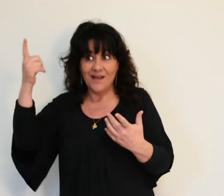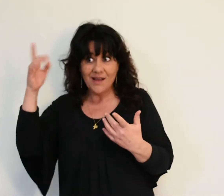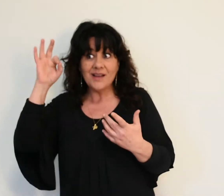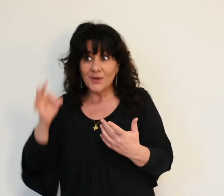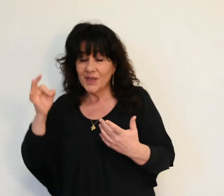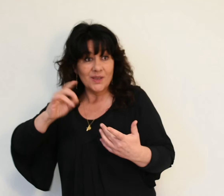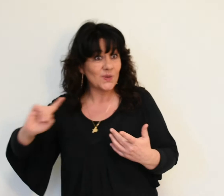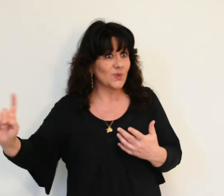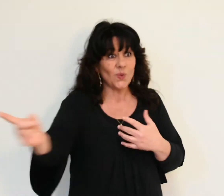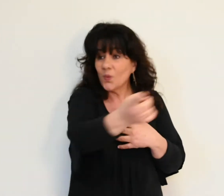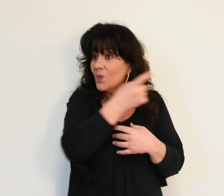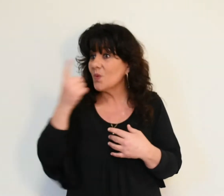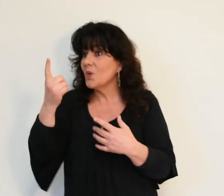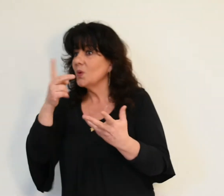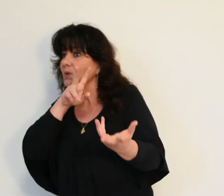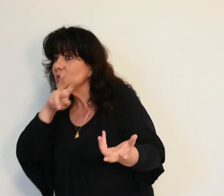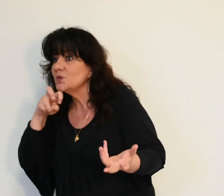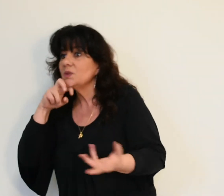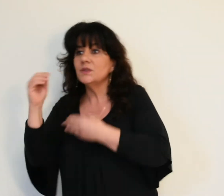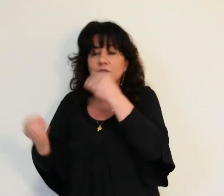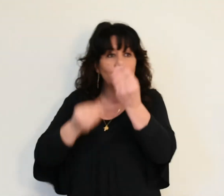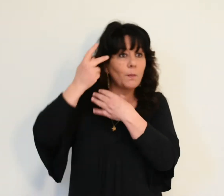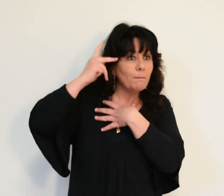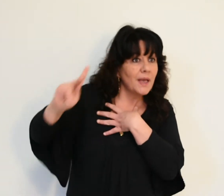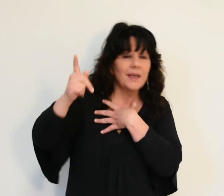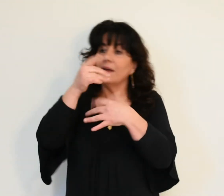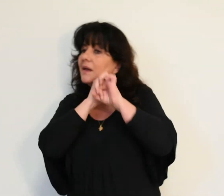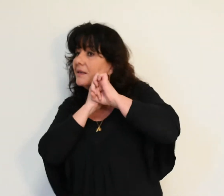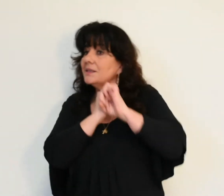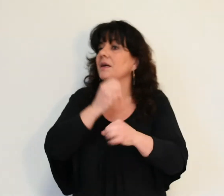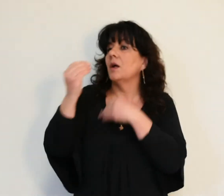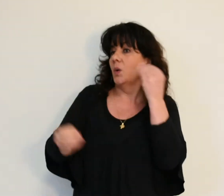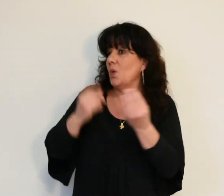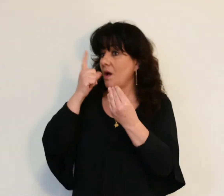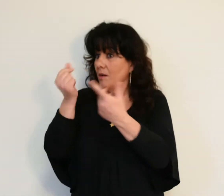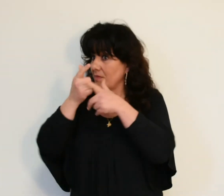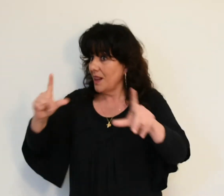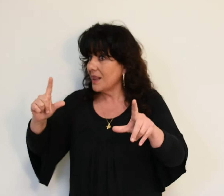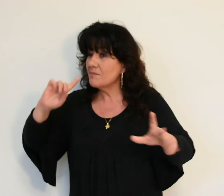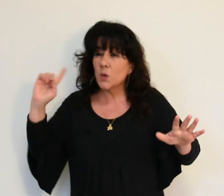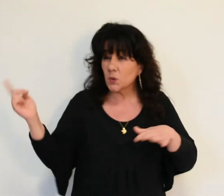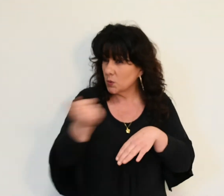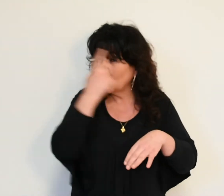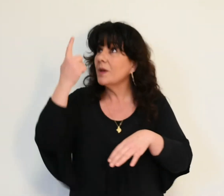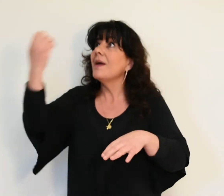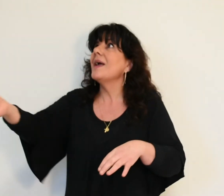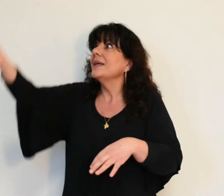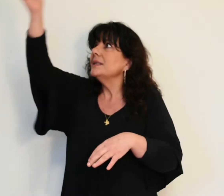tous, juifs ou païens, esclaves ou hommes libres, nous avons été baptisés